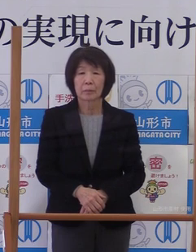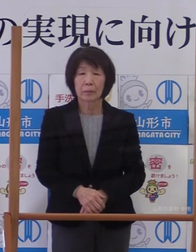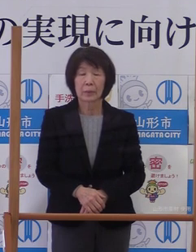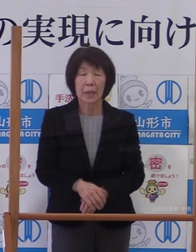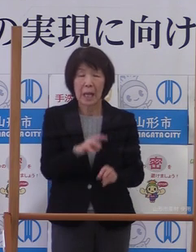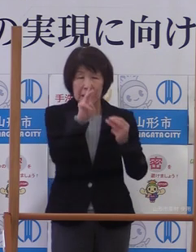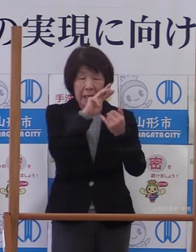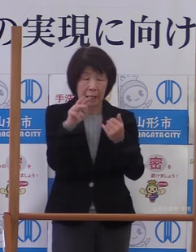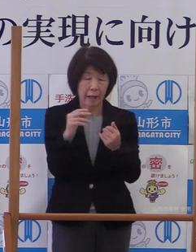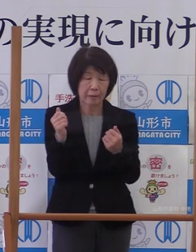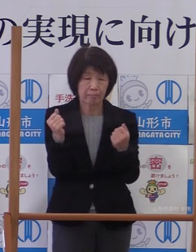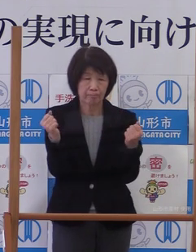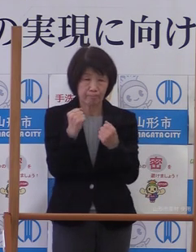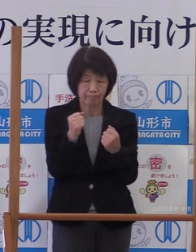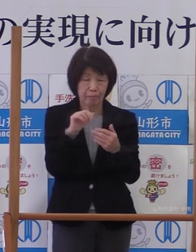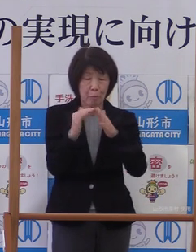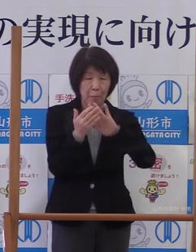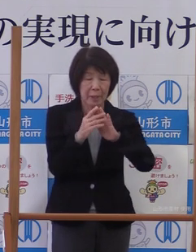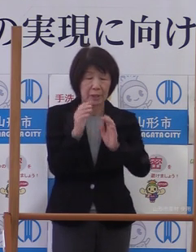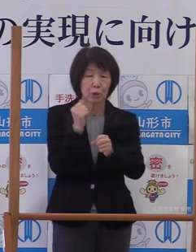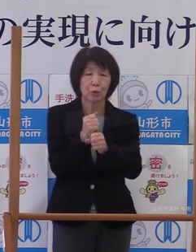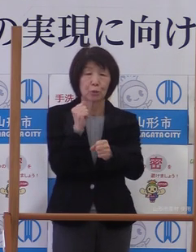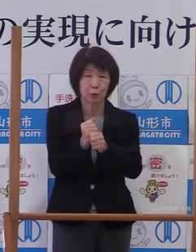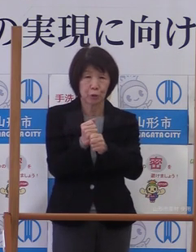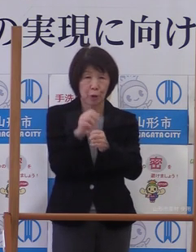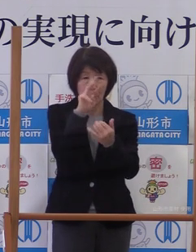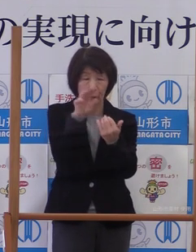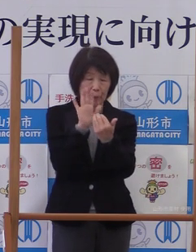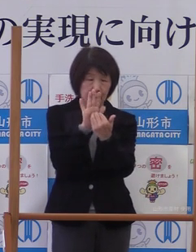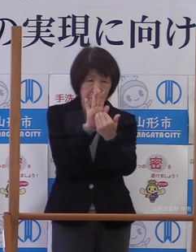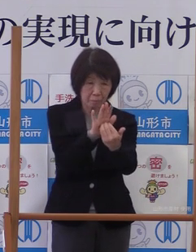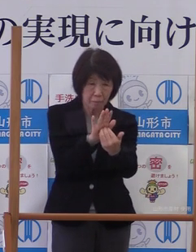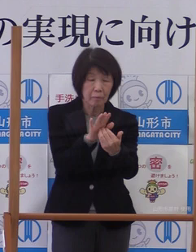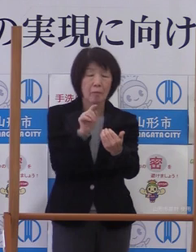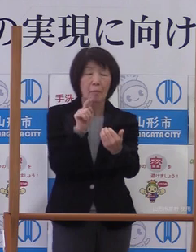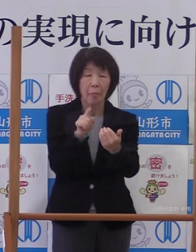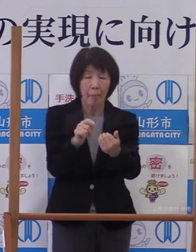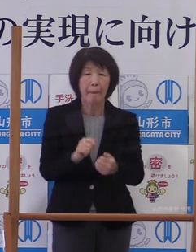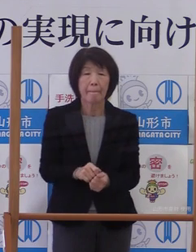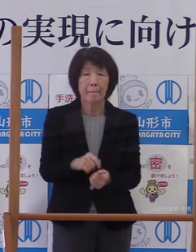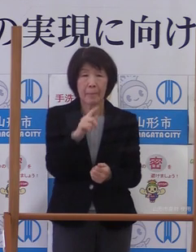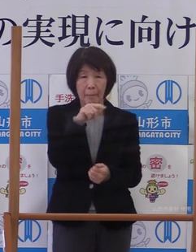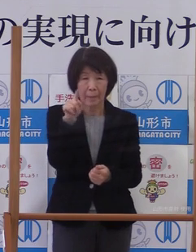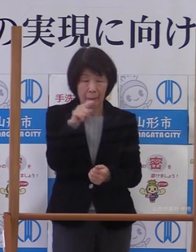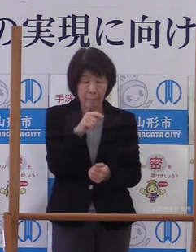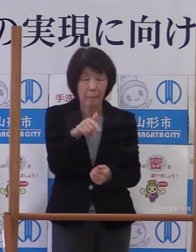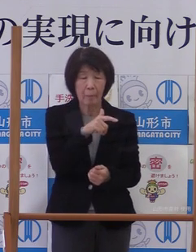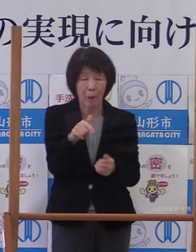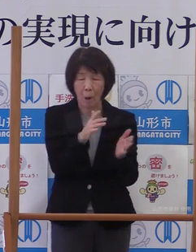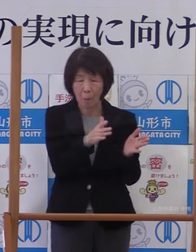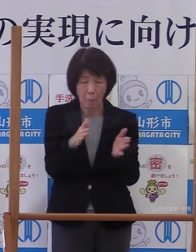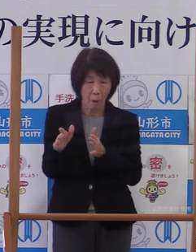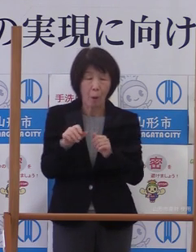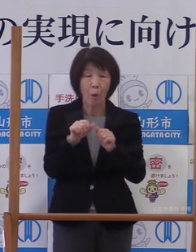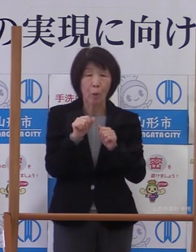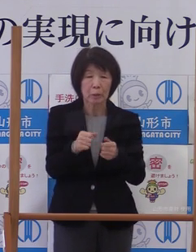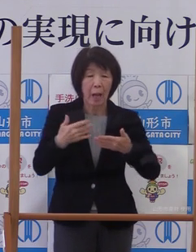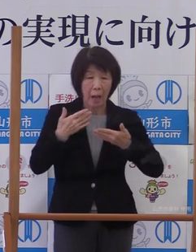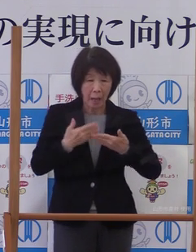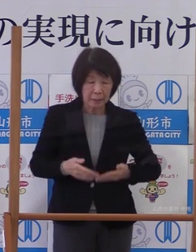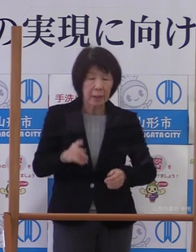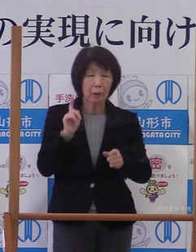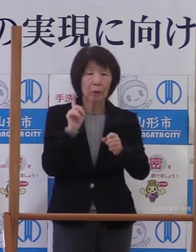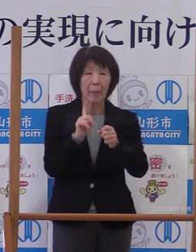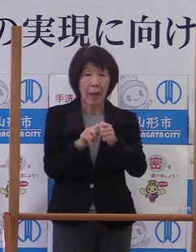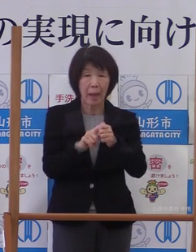災害に強い街づくりにつきましては、防災体制の強化として、大規模盛り土造成地において安全性を確